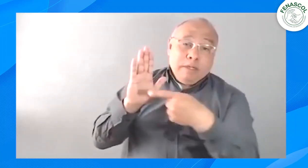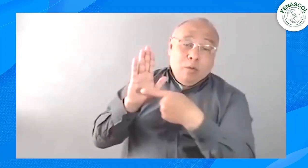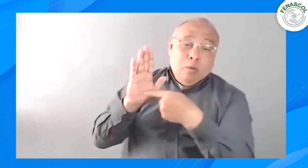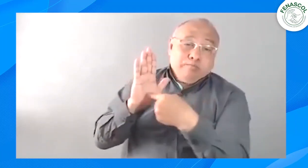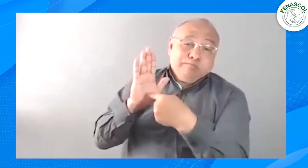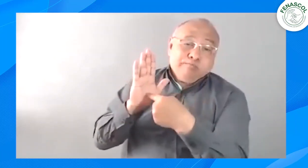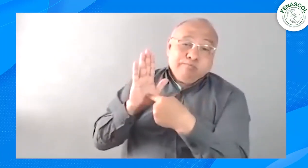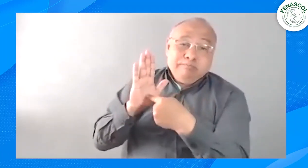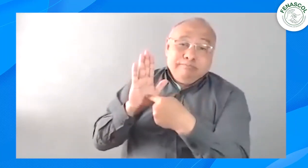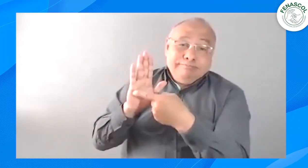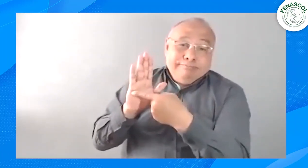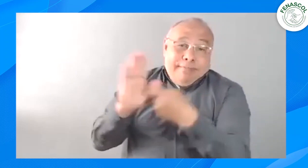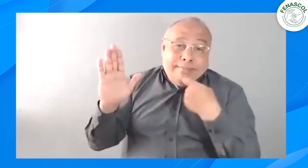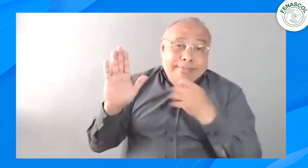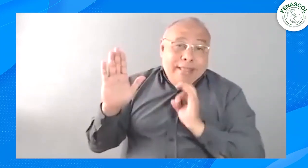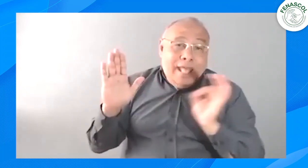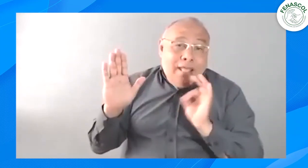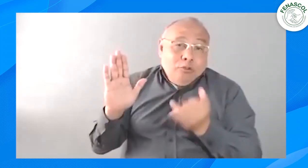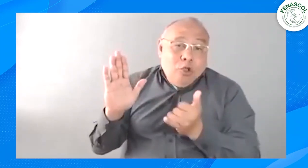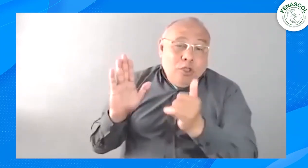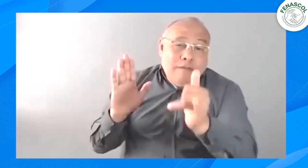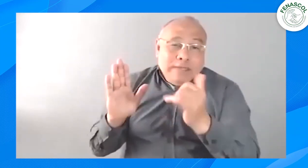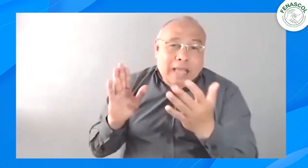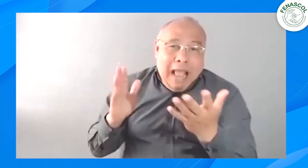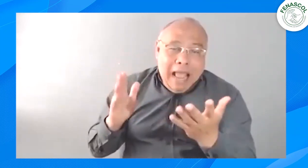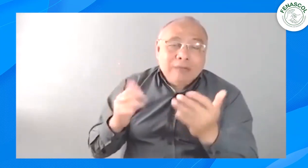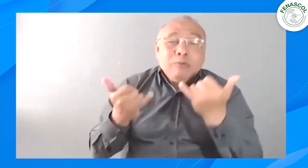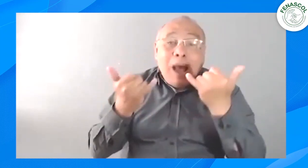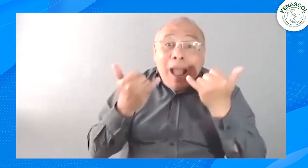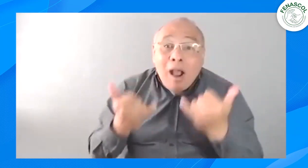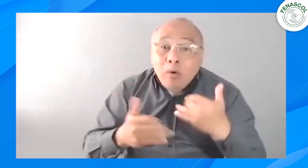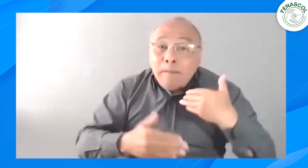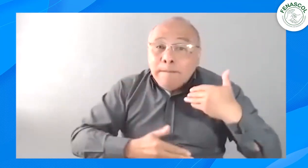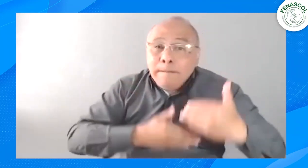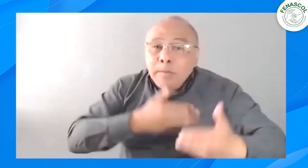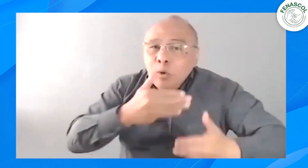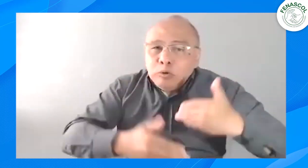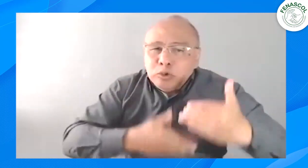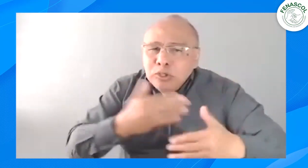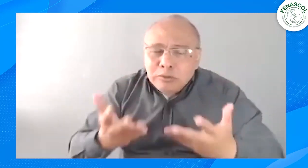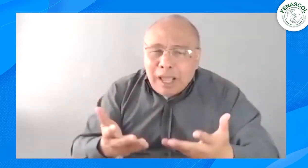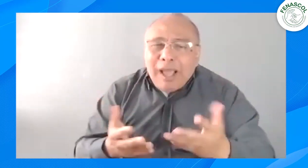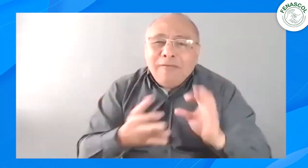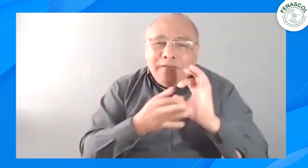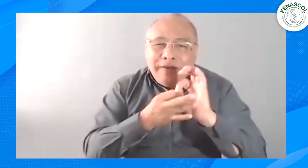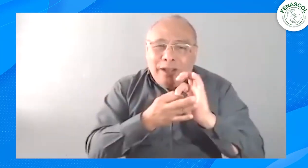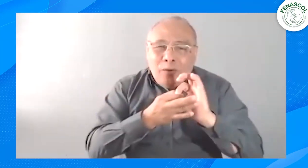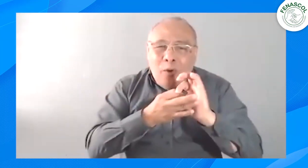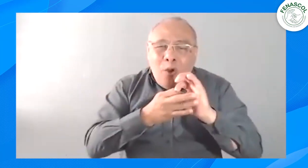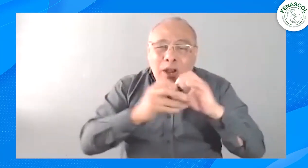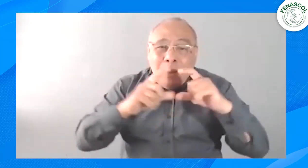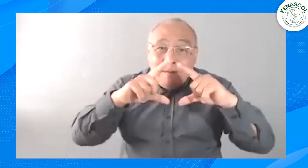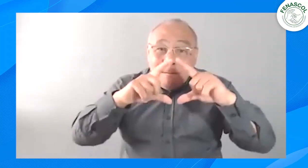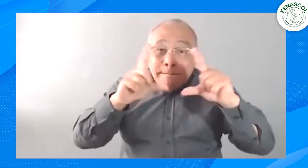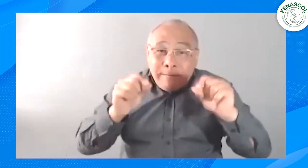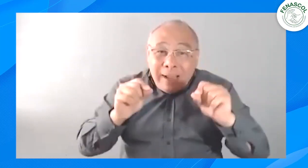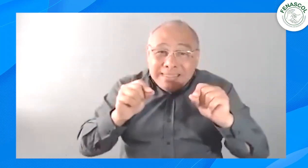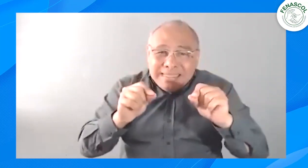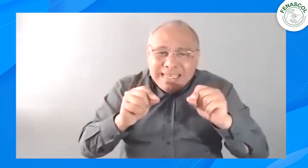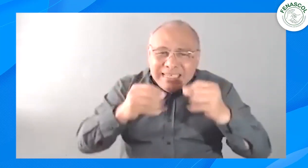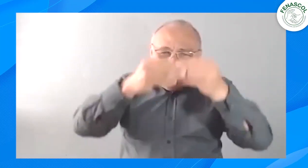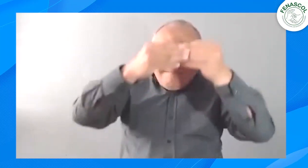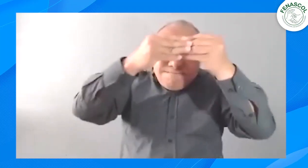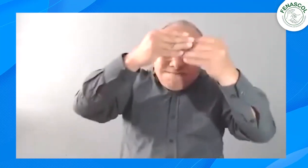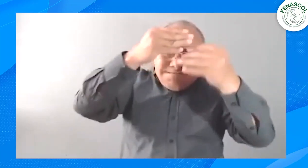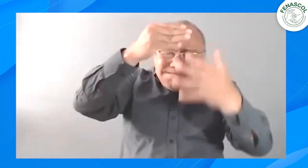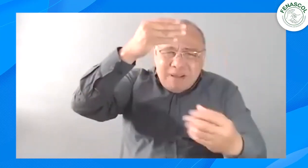emisor ellos dicen resulta que no podemos hacer nada porque es la normativa que nos ha dado ministerio de transporte estamos haciendo